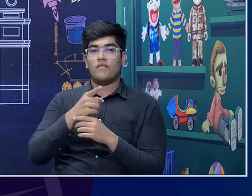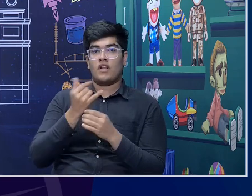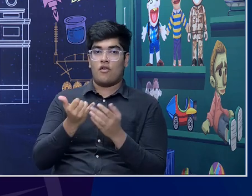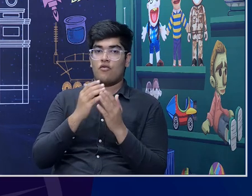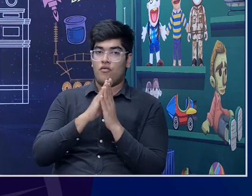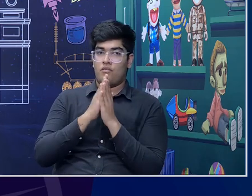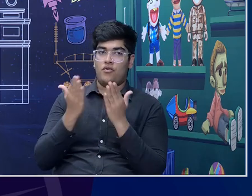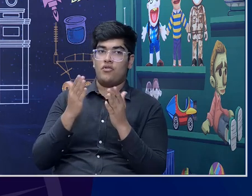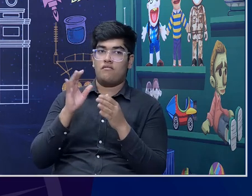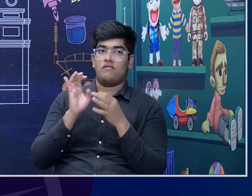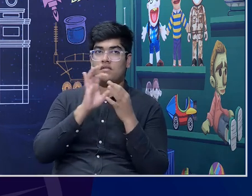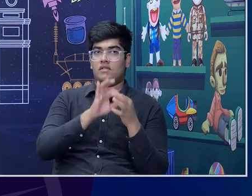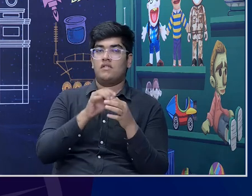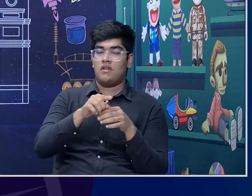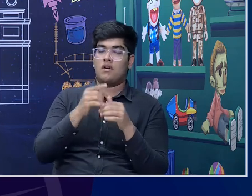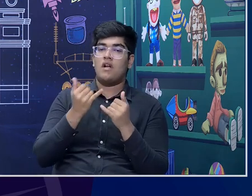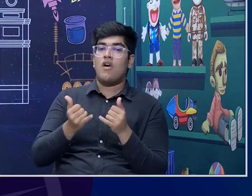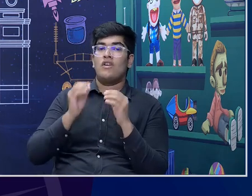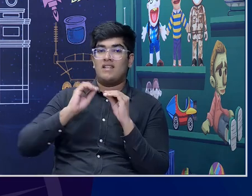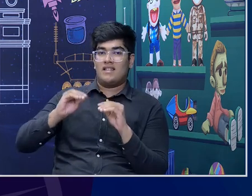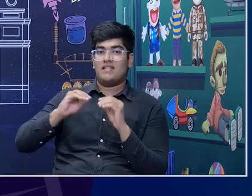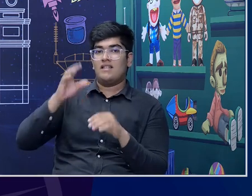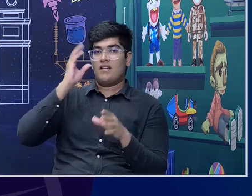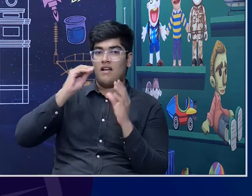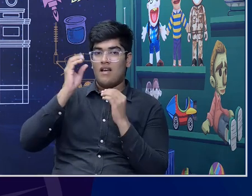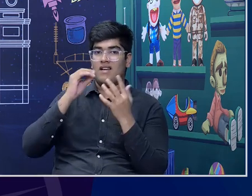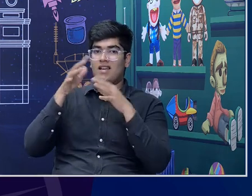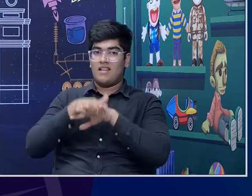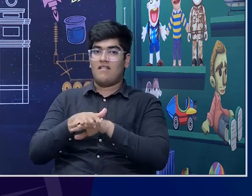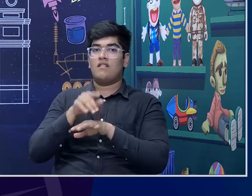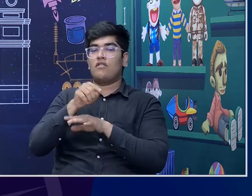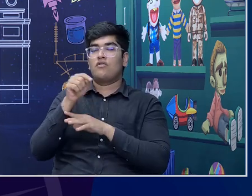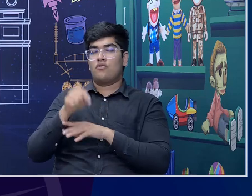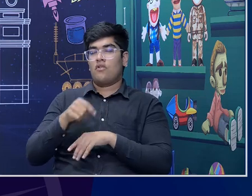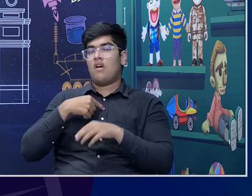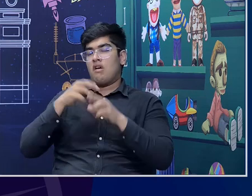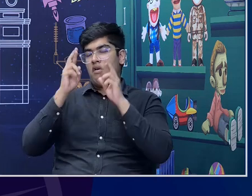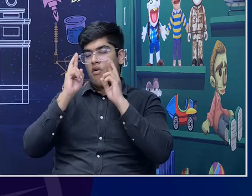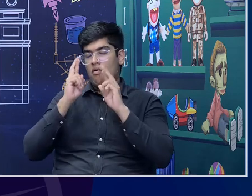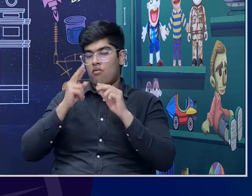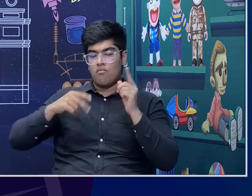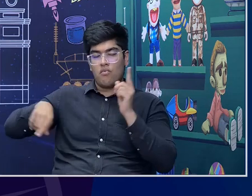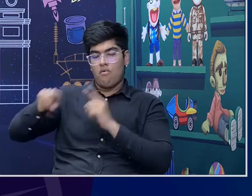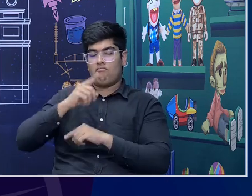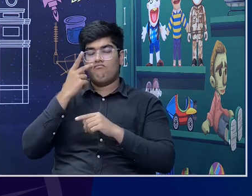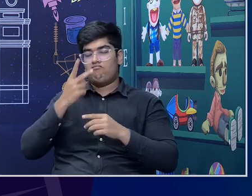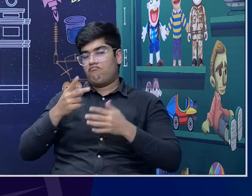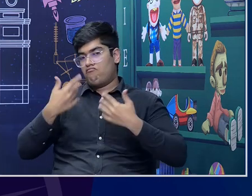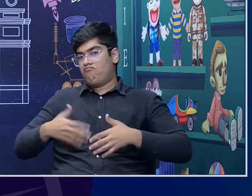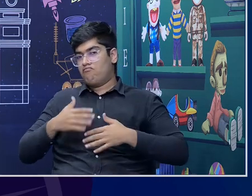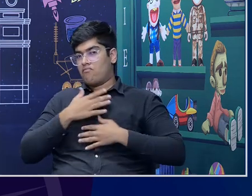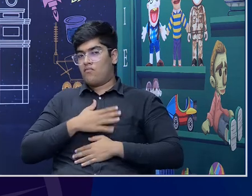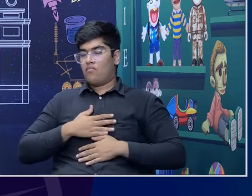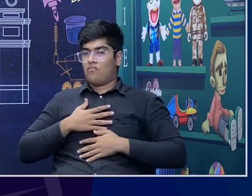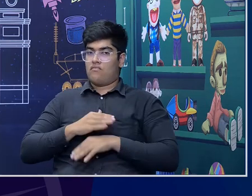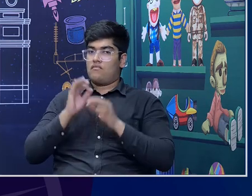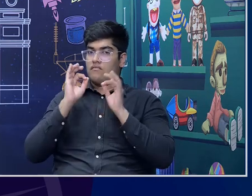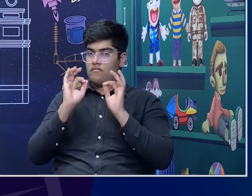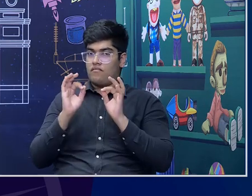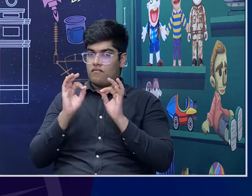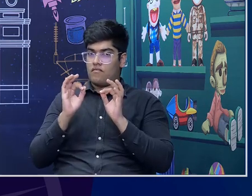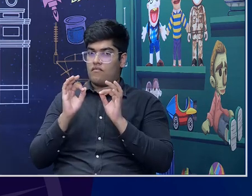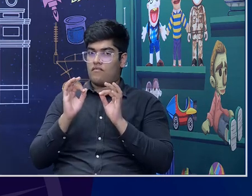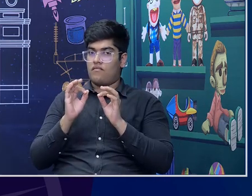और हमारा जो ये teaching learning intervention का आज का सत्र था हमें उमीद है कि बहुत ही रोचक और ज्यानवर्धक लगा होगा आपको